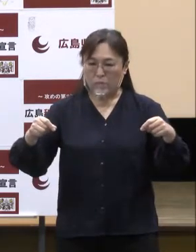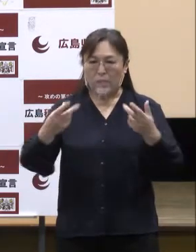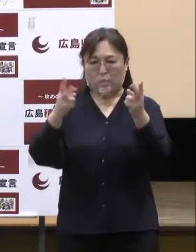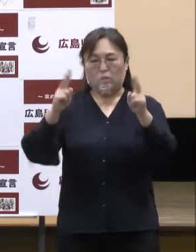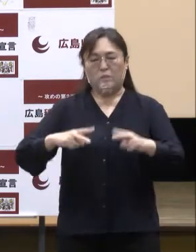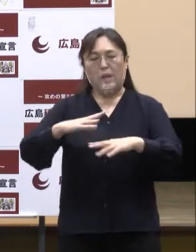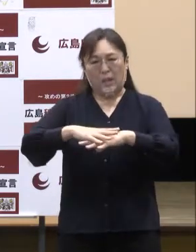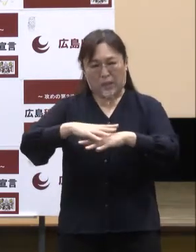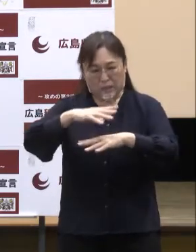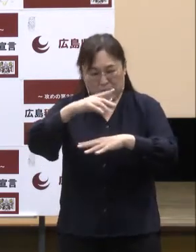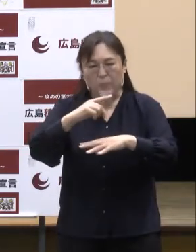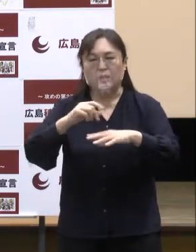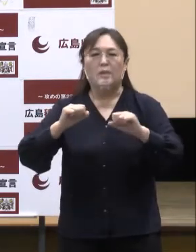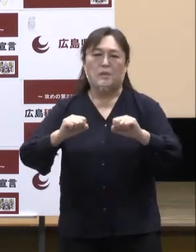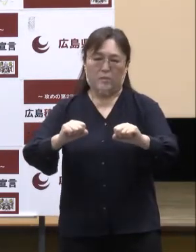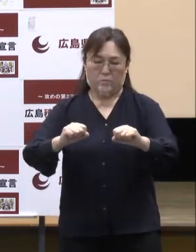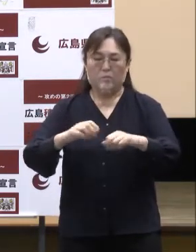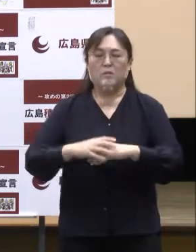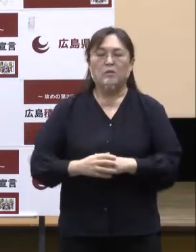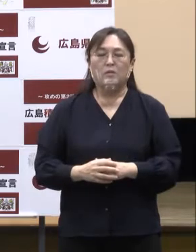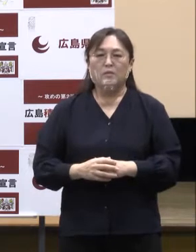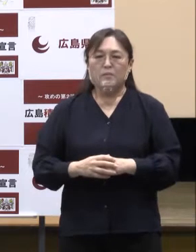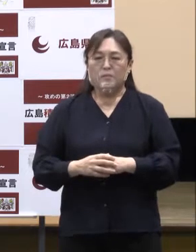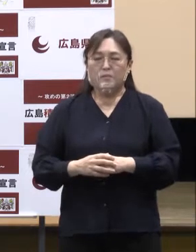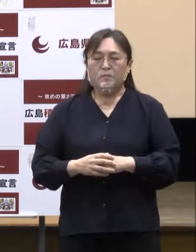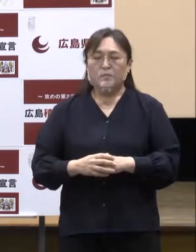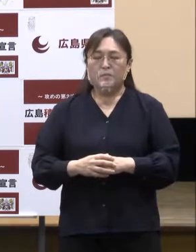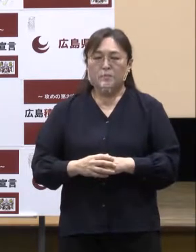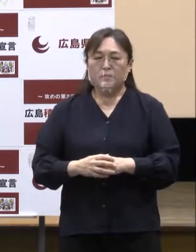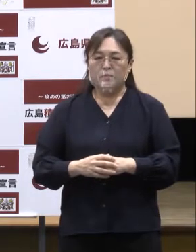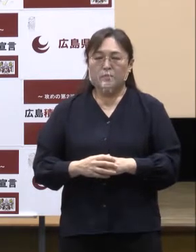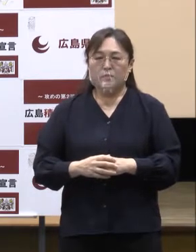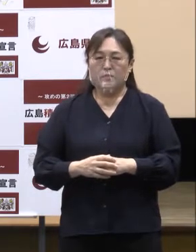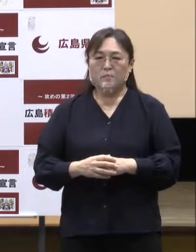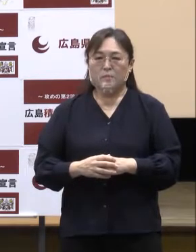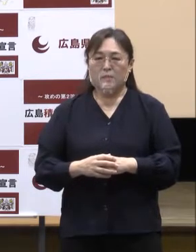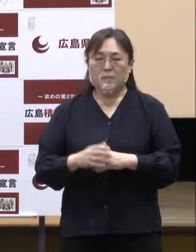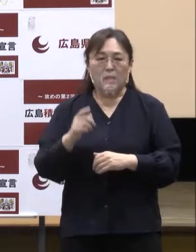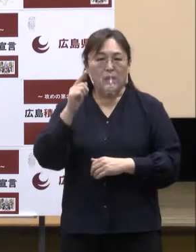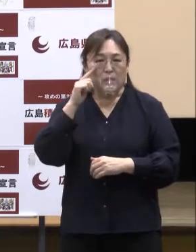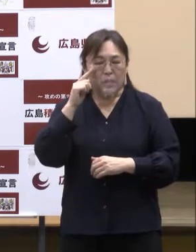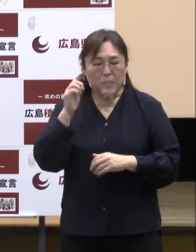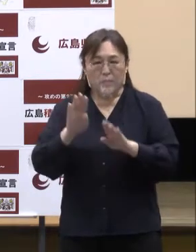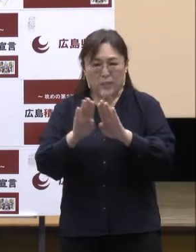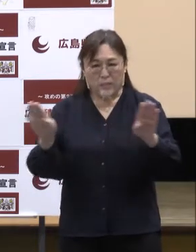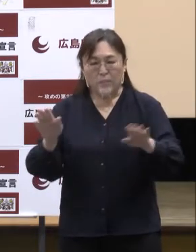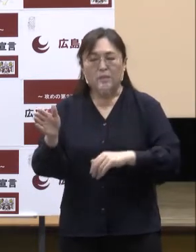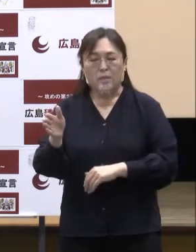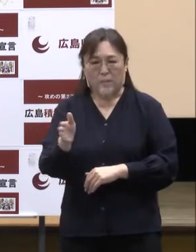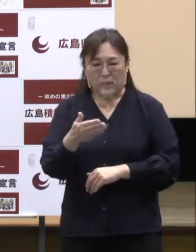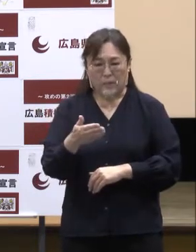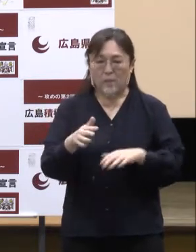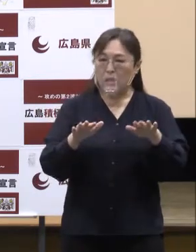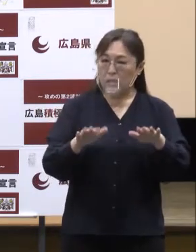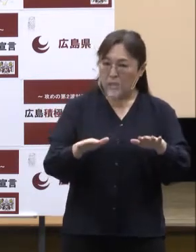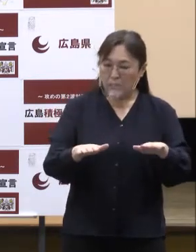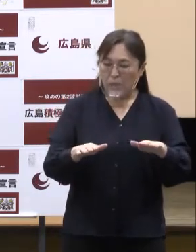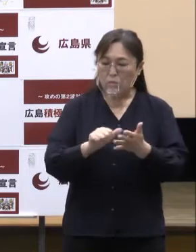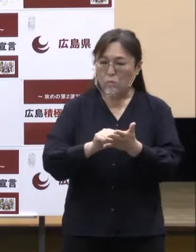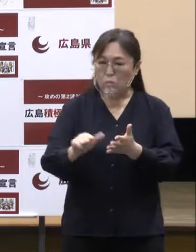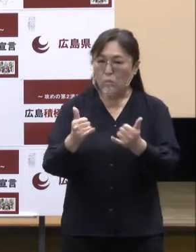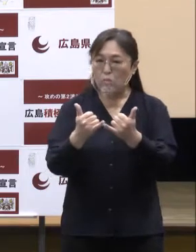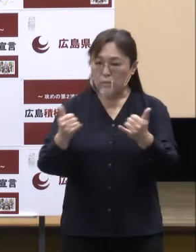ると認識をしております。試験運用の開始以降ですね、現在までの登録